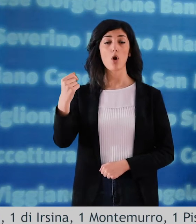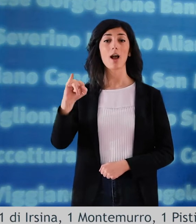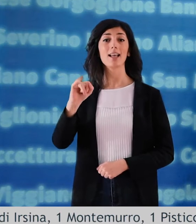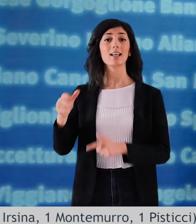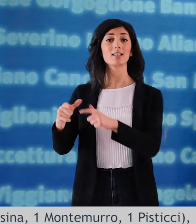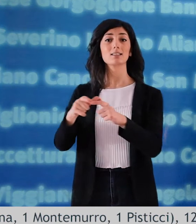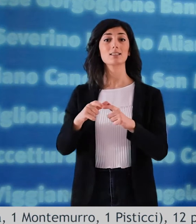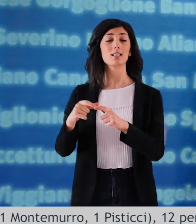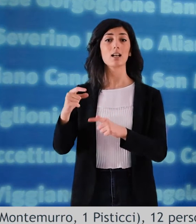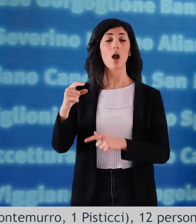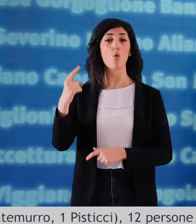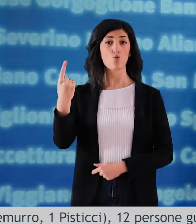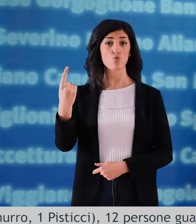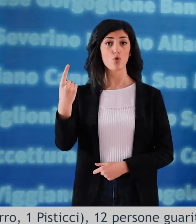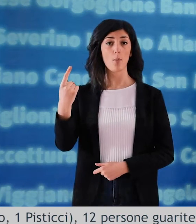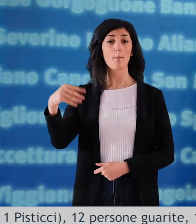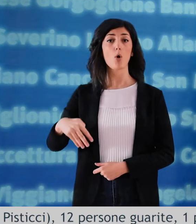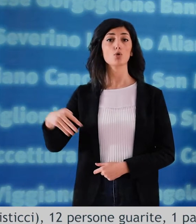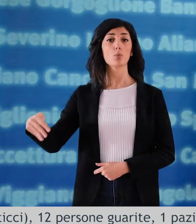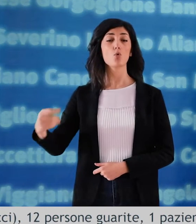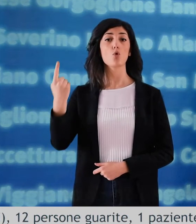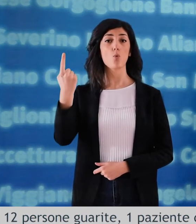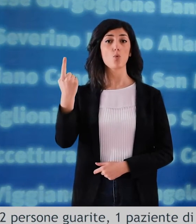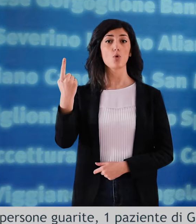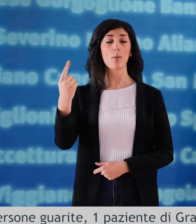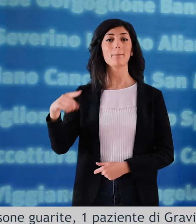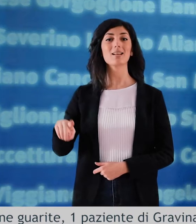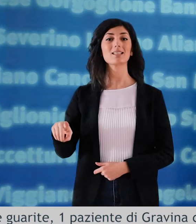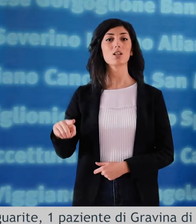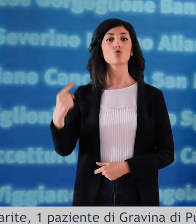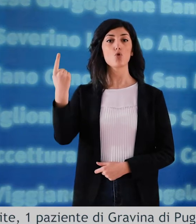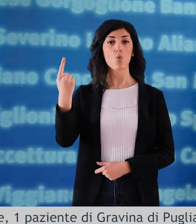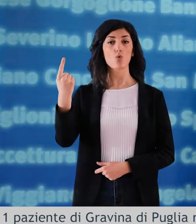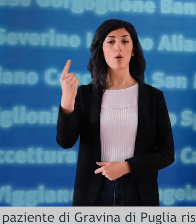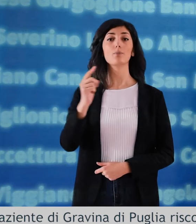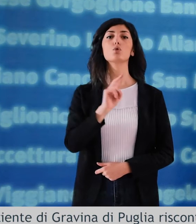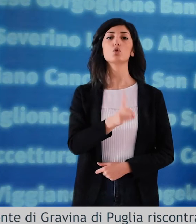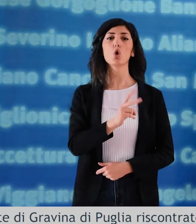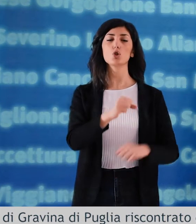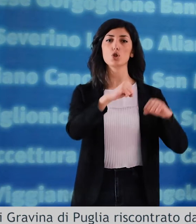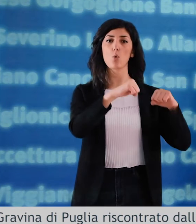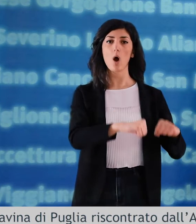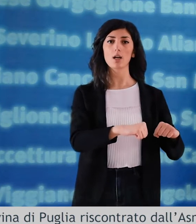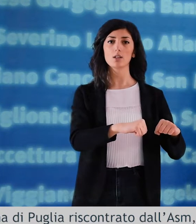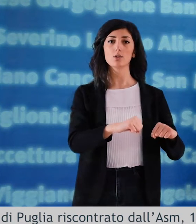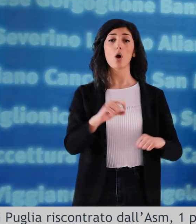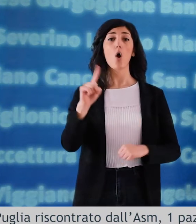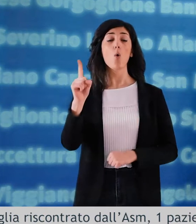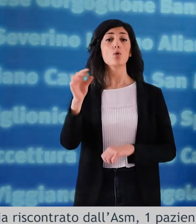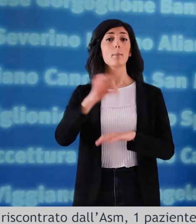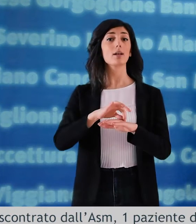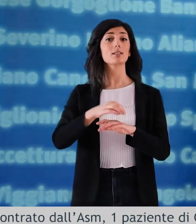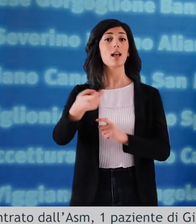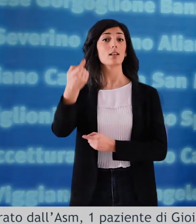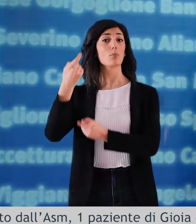a1 nel montemurlo e uno di pisticci 12 persone guarite un paziente di gravina di